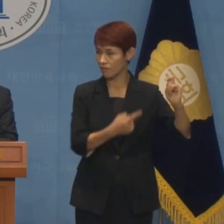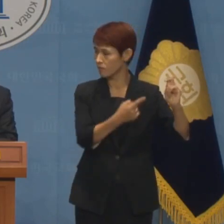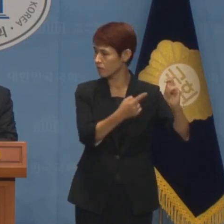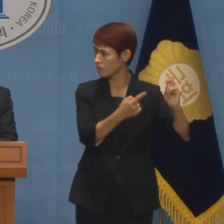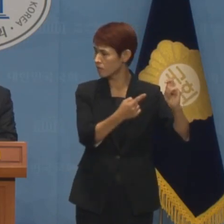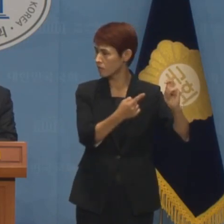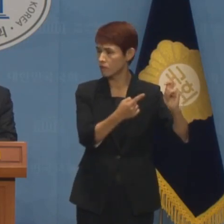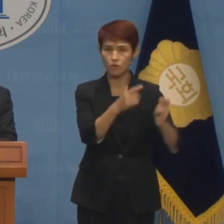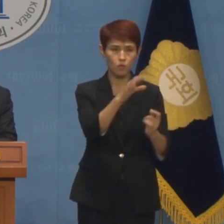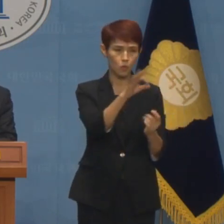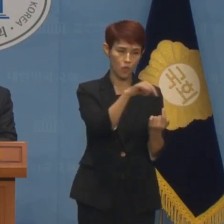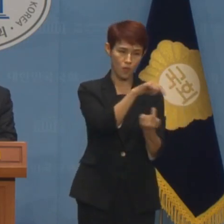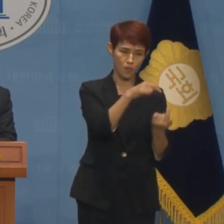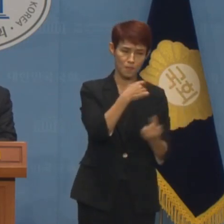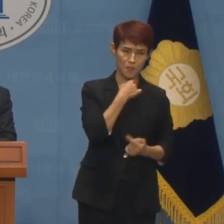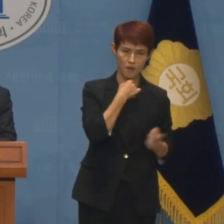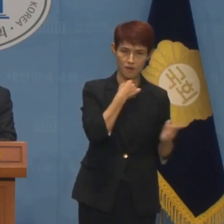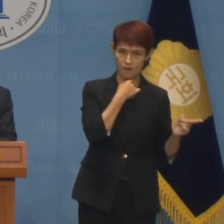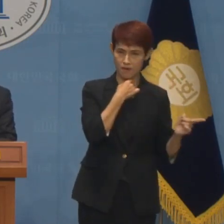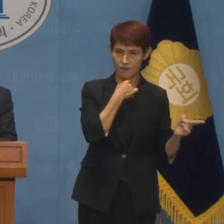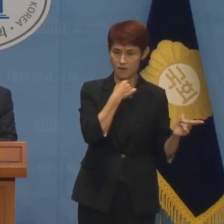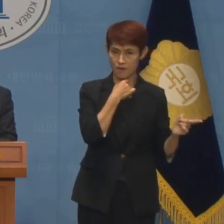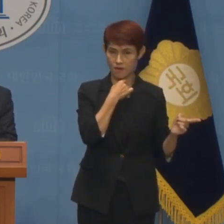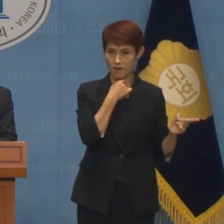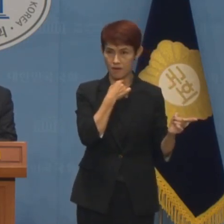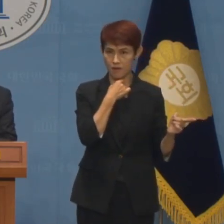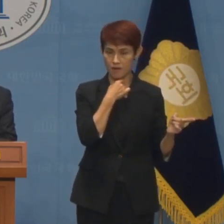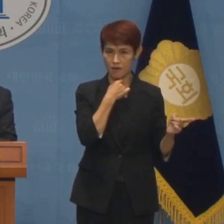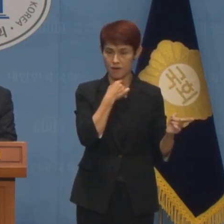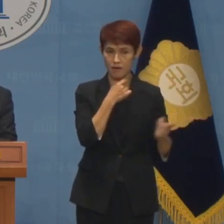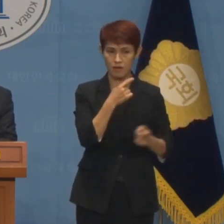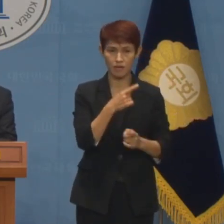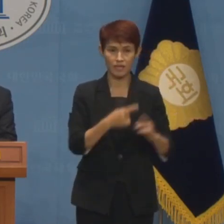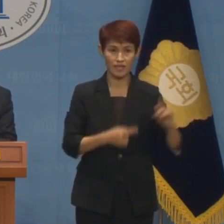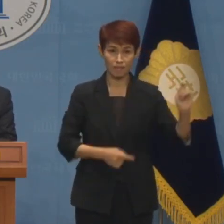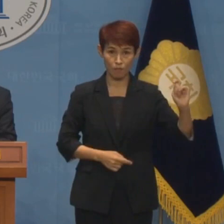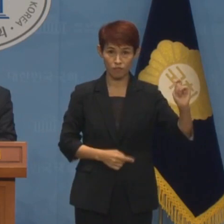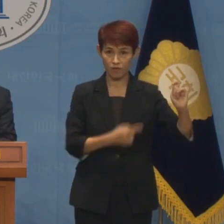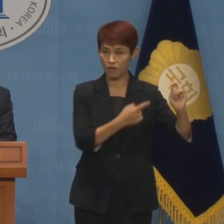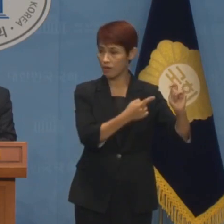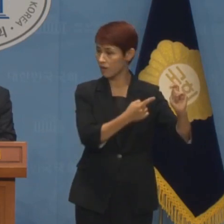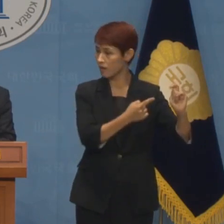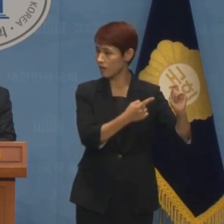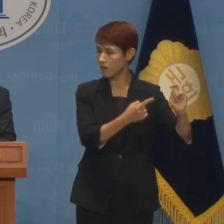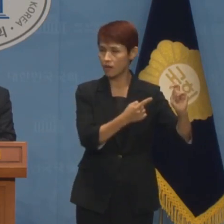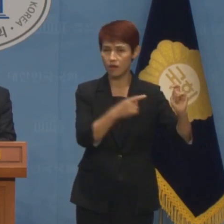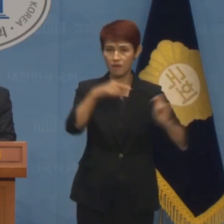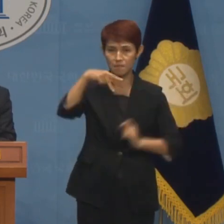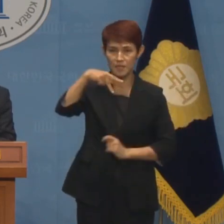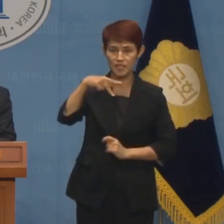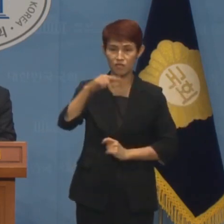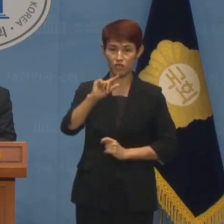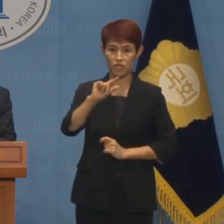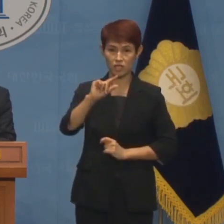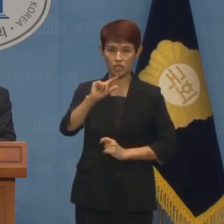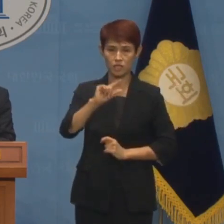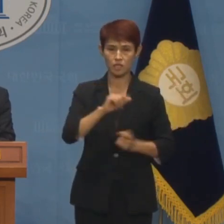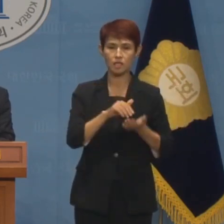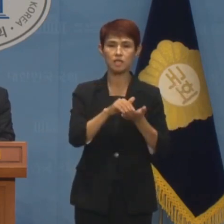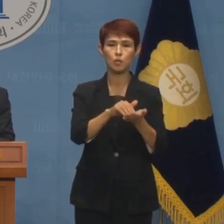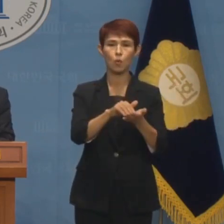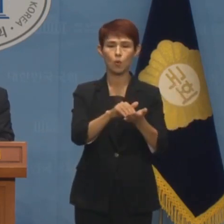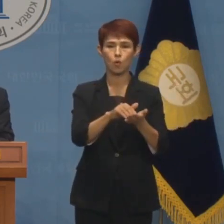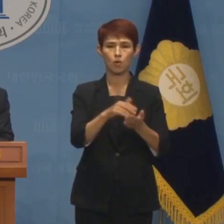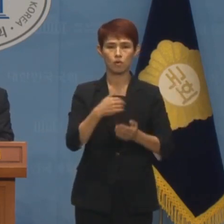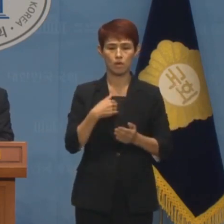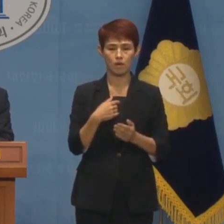돈을 유용하고 싶었던지 이 스스로 TMF가 피지 등록을 하는 겁니다. 결제